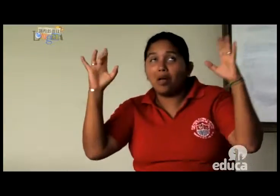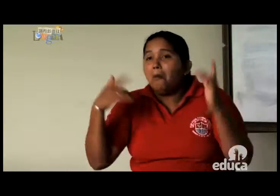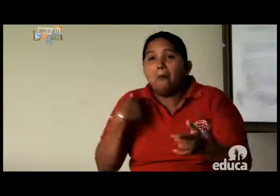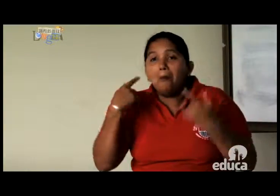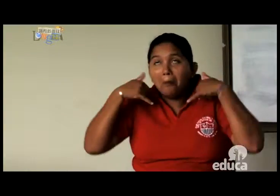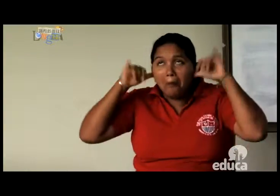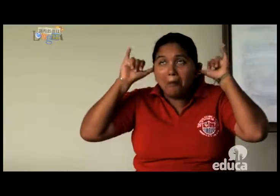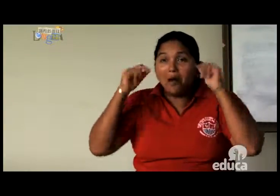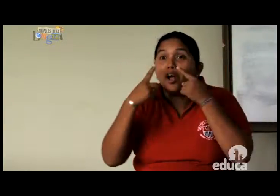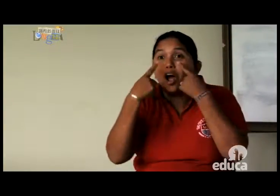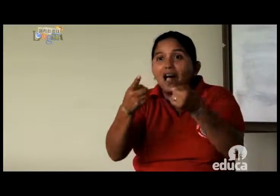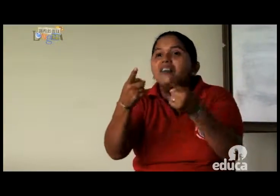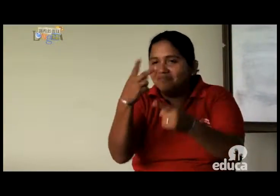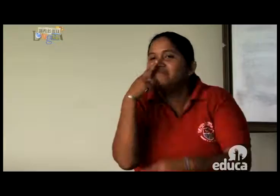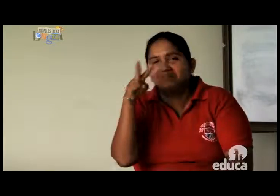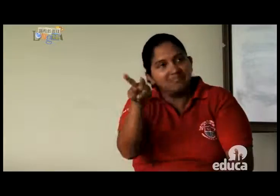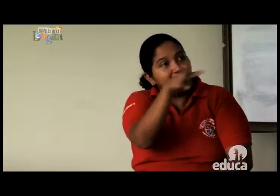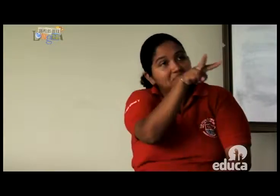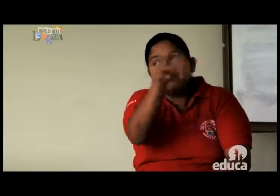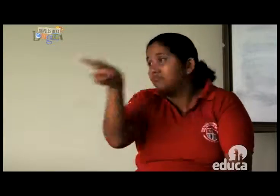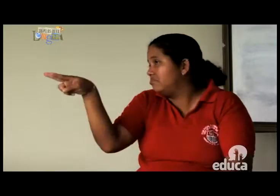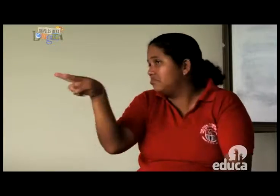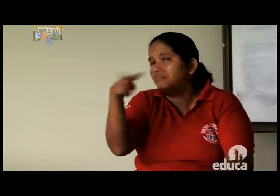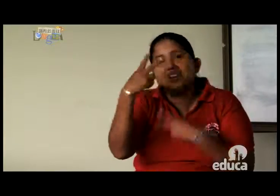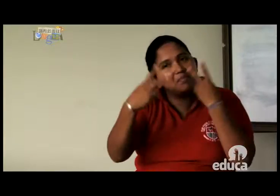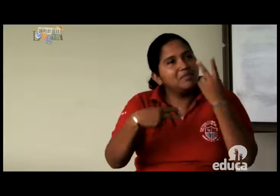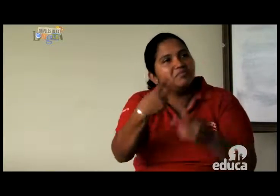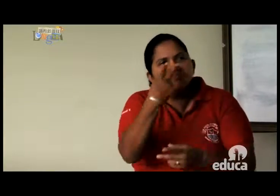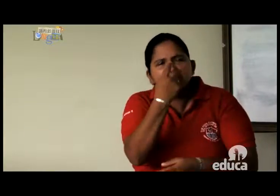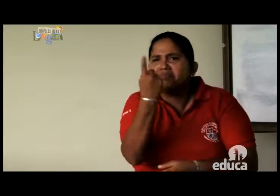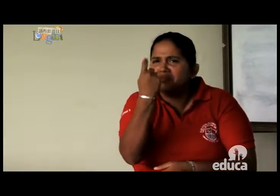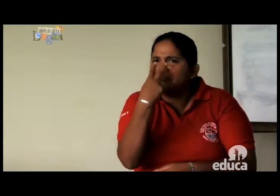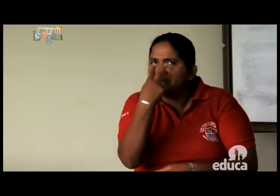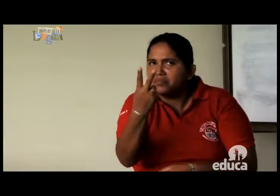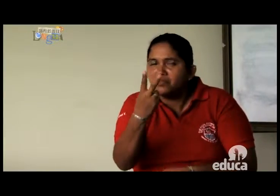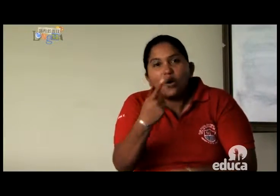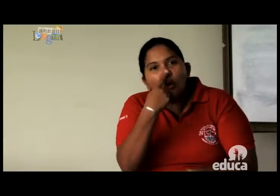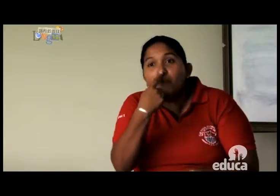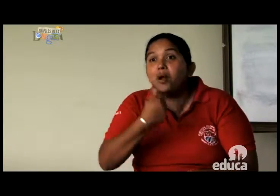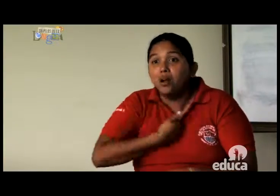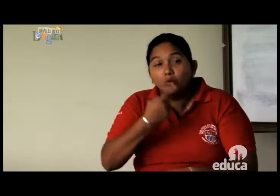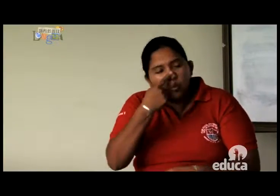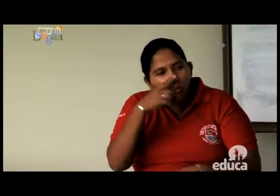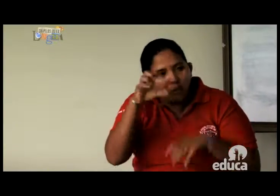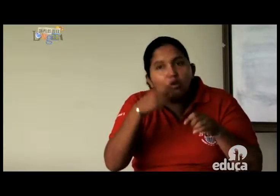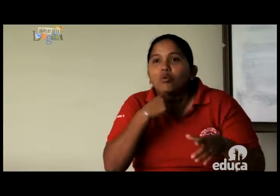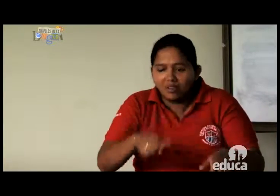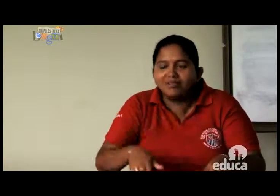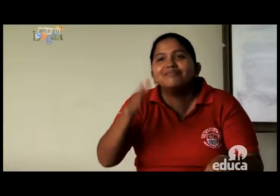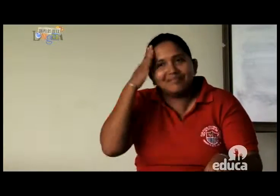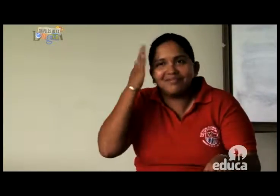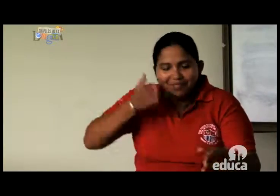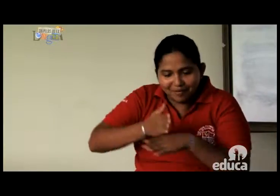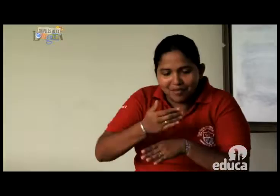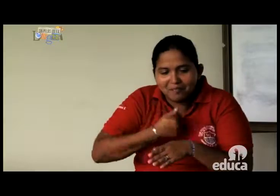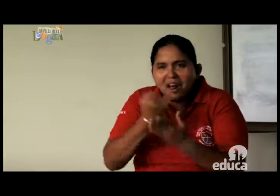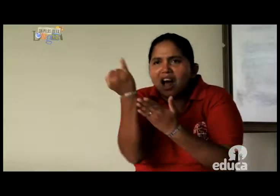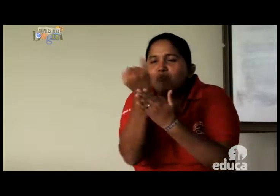Yo observo todo a mi alrededor. Soy muy curiosa y me gusta conocer muchas cosas. Por ejemplo, me gusta hacer manualidades y